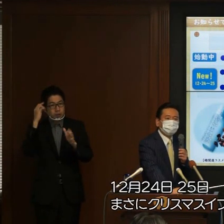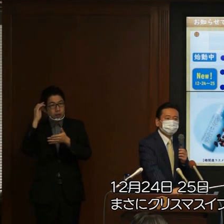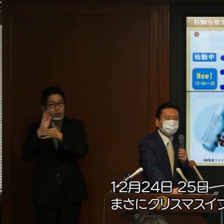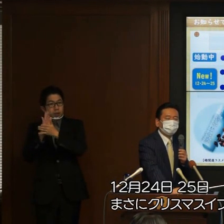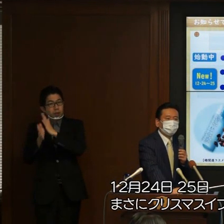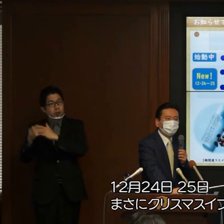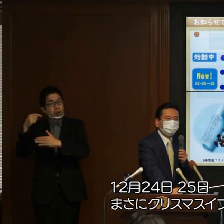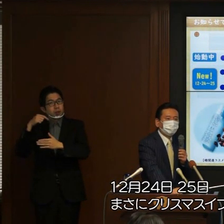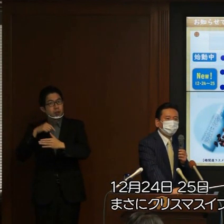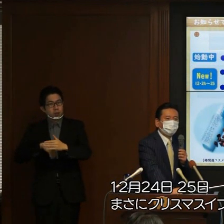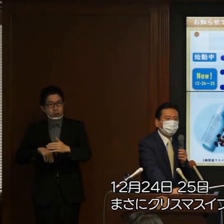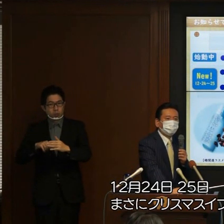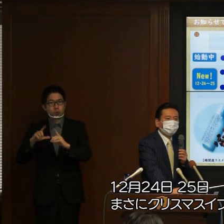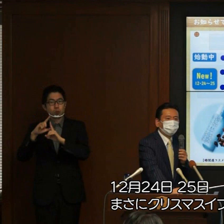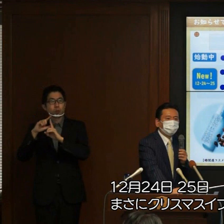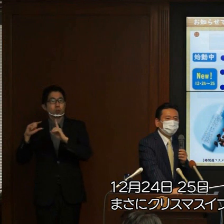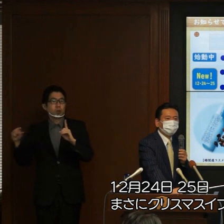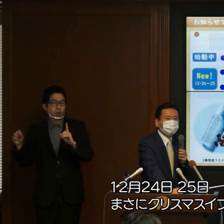12月の